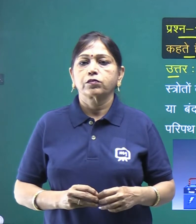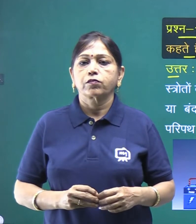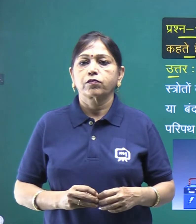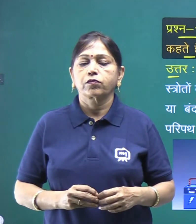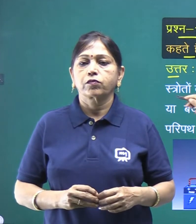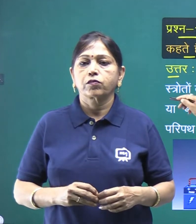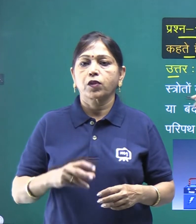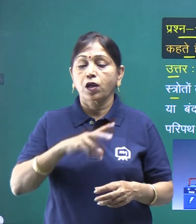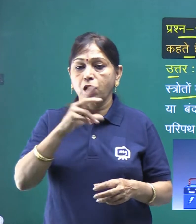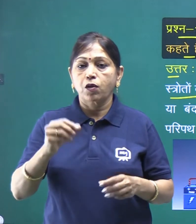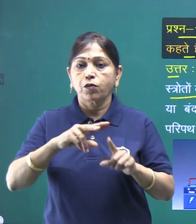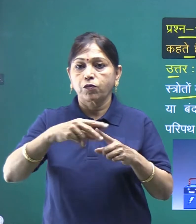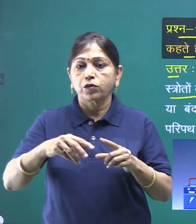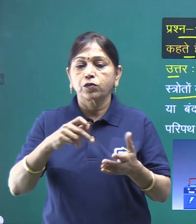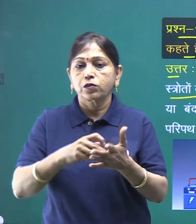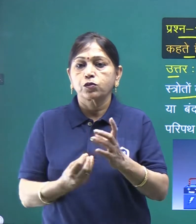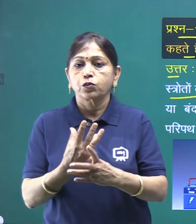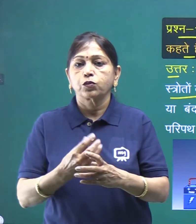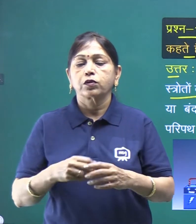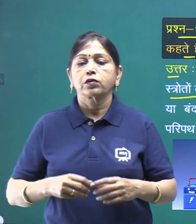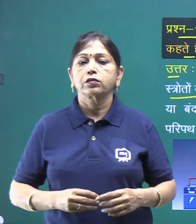एवं विद्युत स्रोतों के